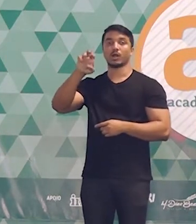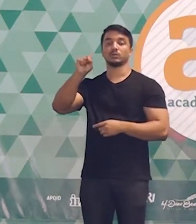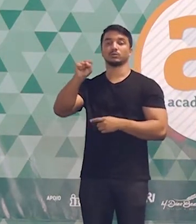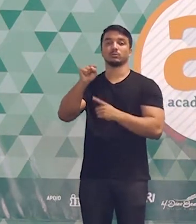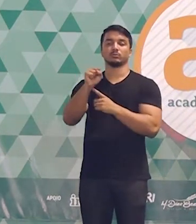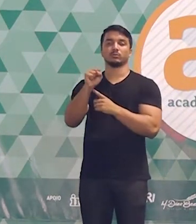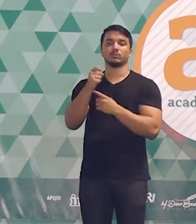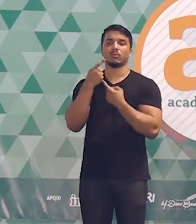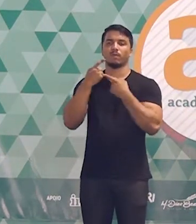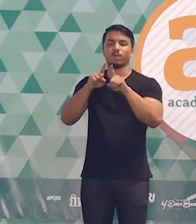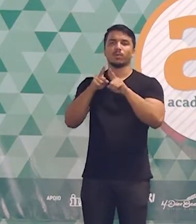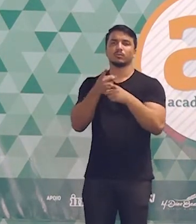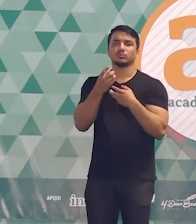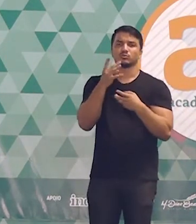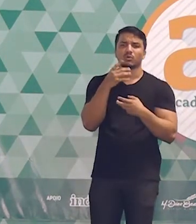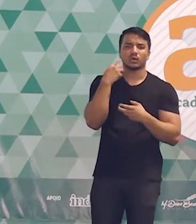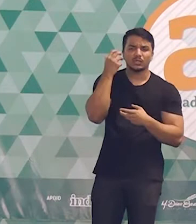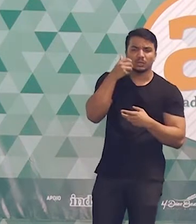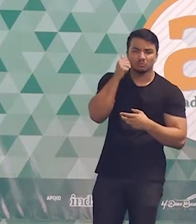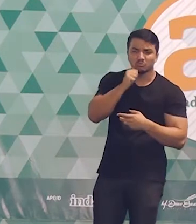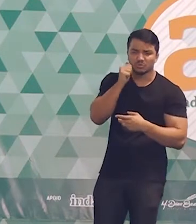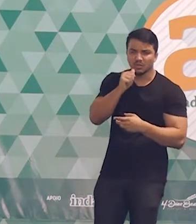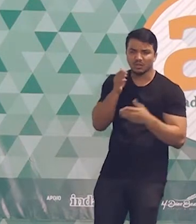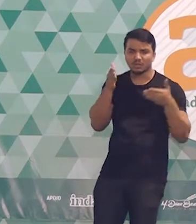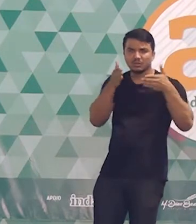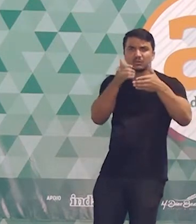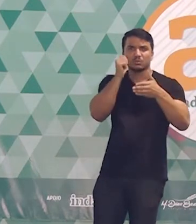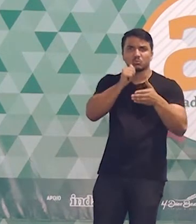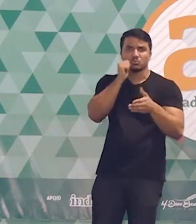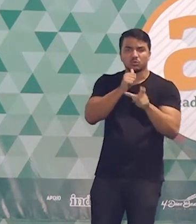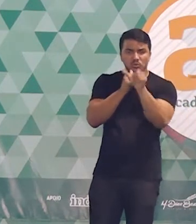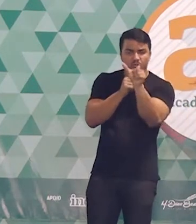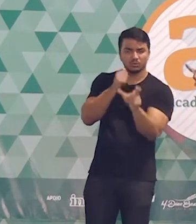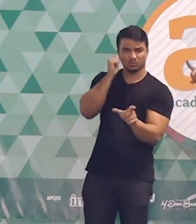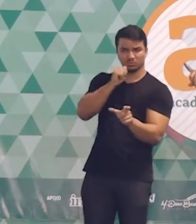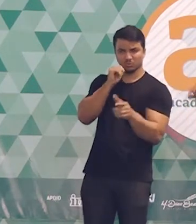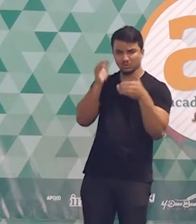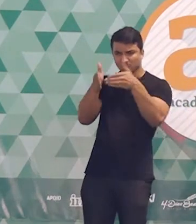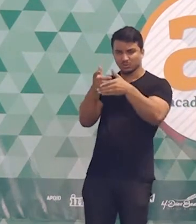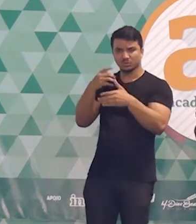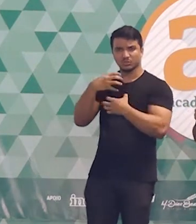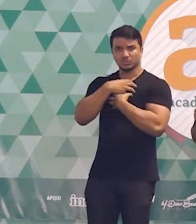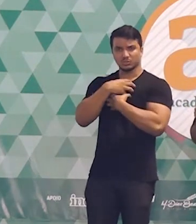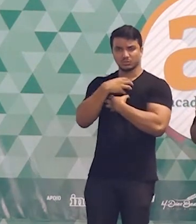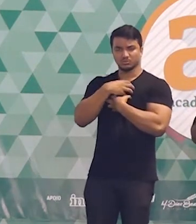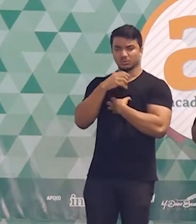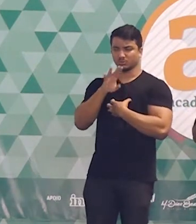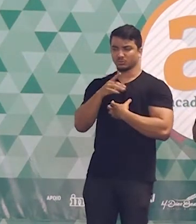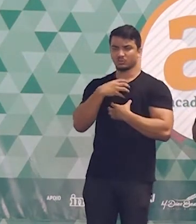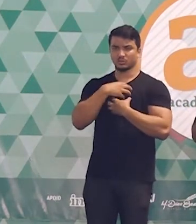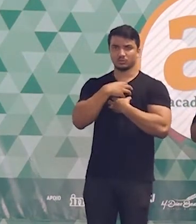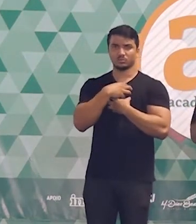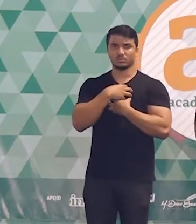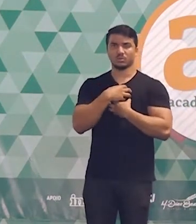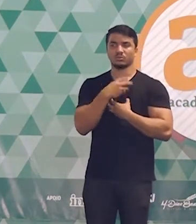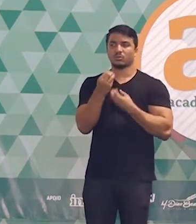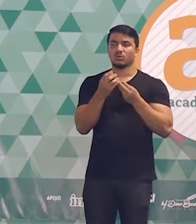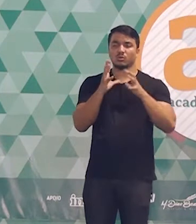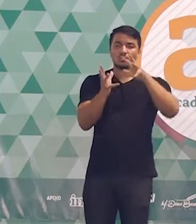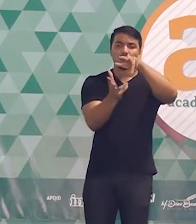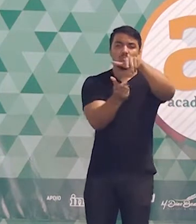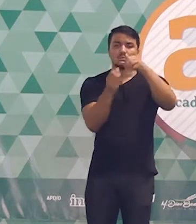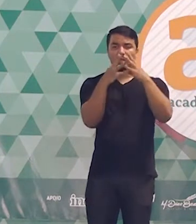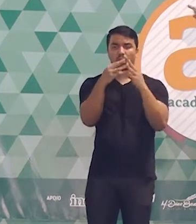Vinícius, você só canta a mulher, sua poesia só fala de sentimento, e o mundo